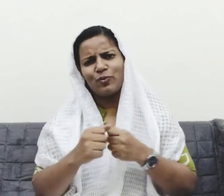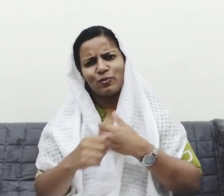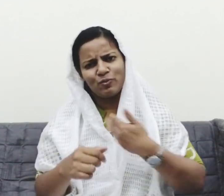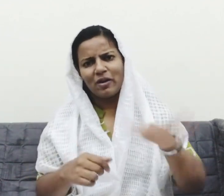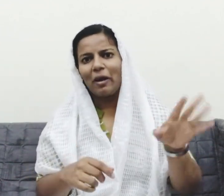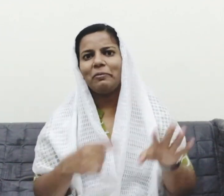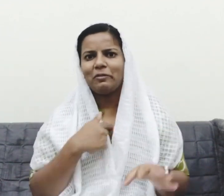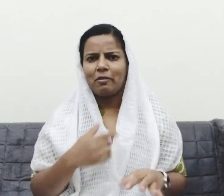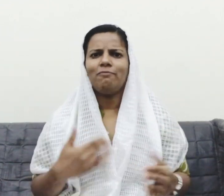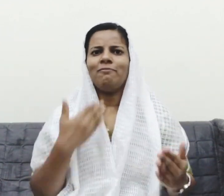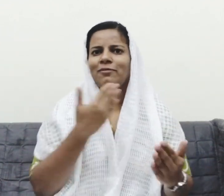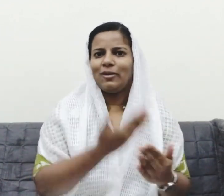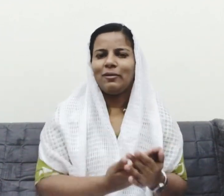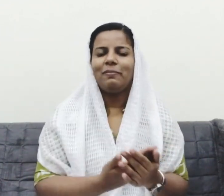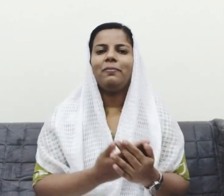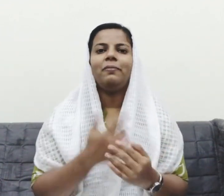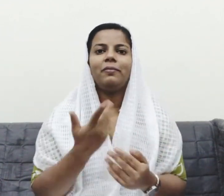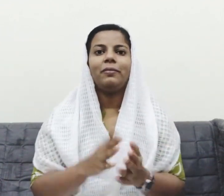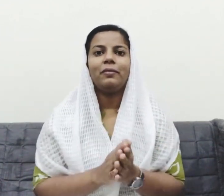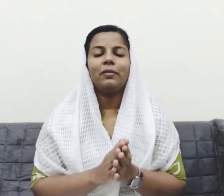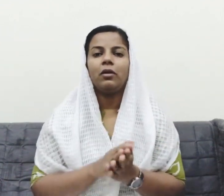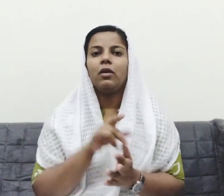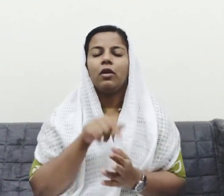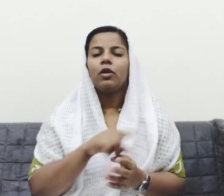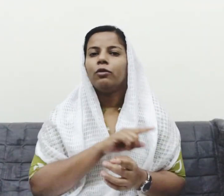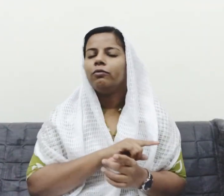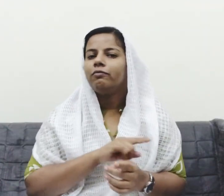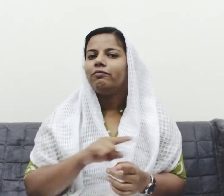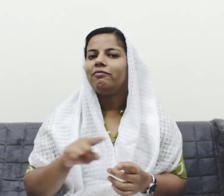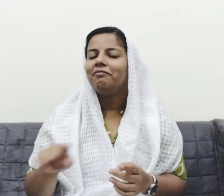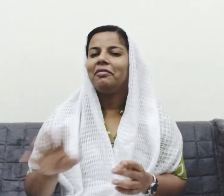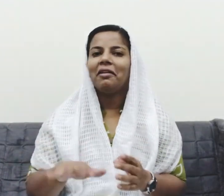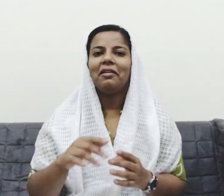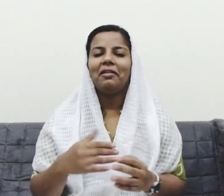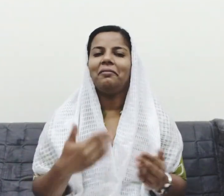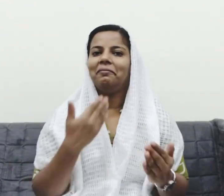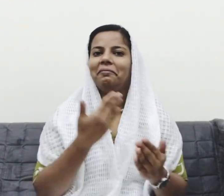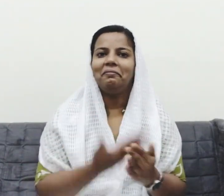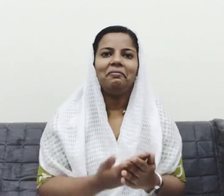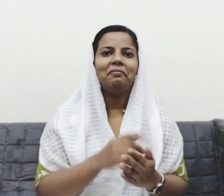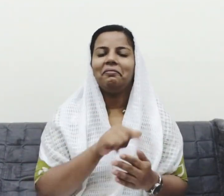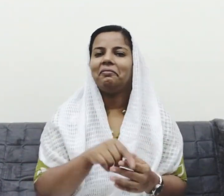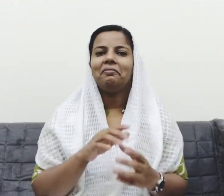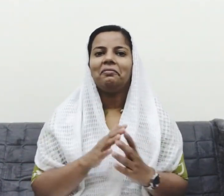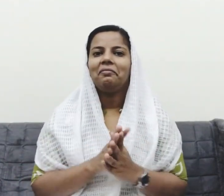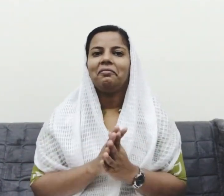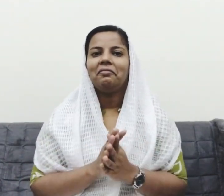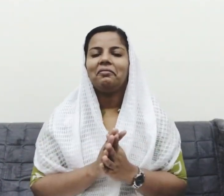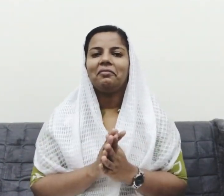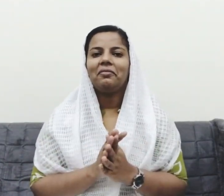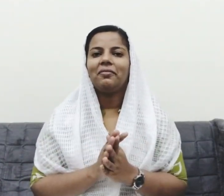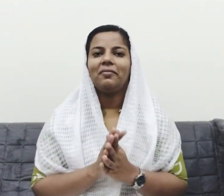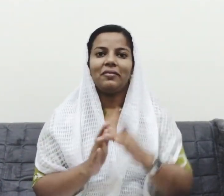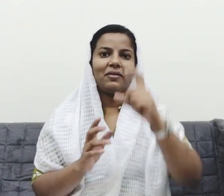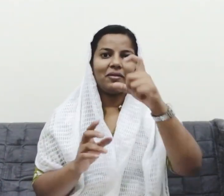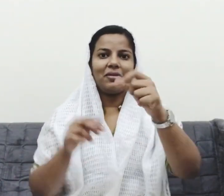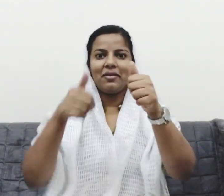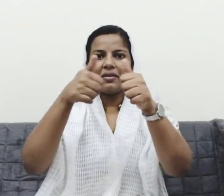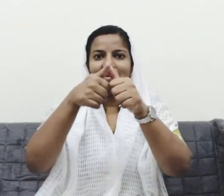എന്നിട്ട് ഇങ്ങനെ 14-ാമത്തെ വാക്യത്തിൽ ഒരു പദമുണ്ട്, അങ്ങനെ ഹെബ്രോൻ ഇന്നുവരെ കെനസ്യനായ യെഫുന്നെയുടെ മകൻ